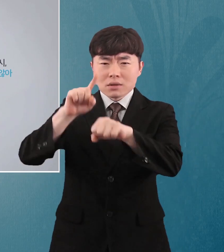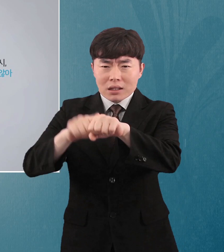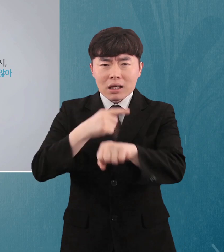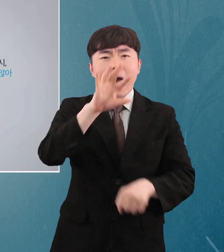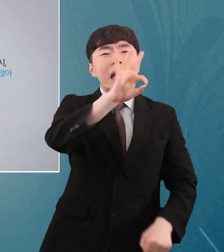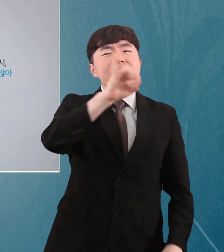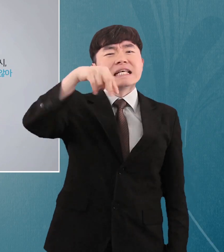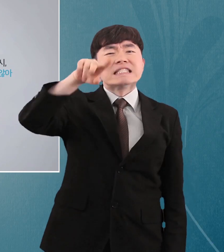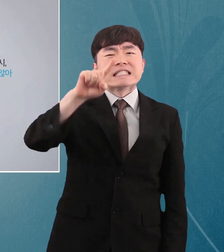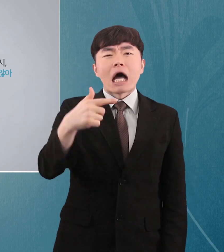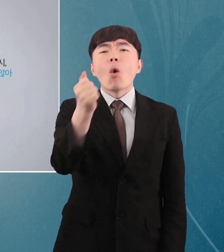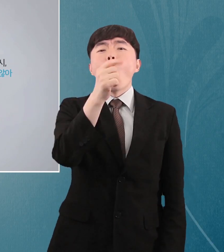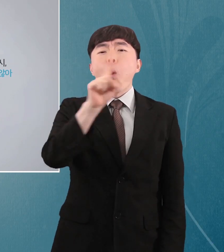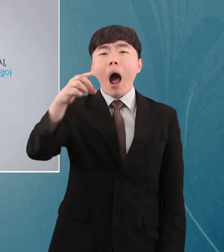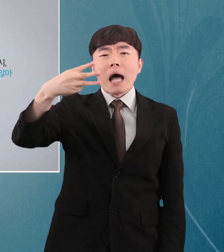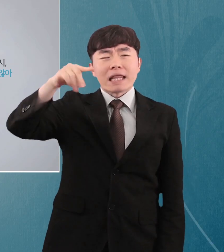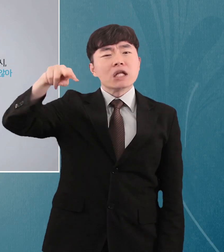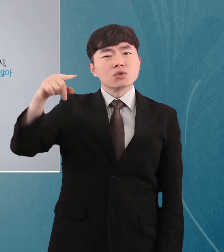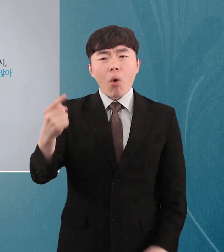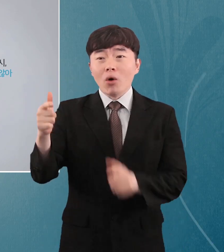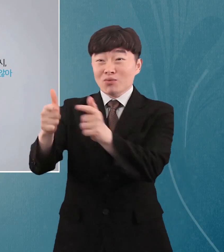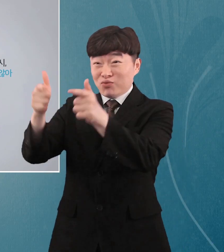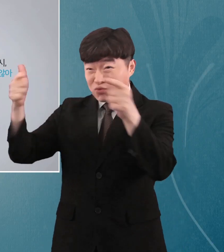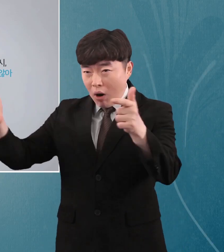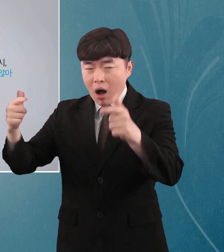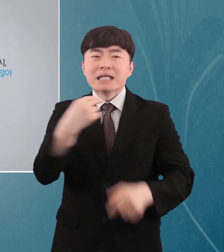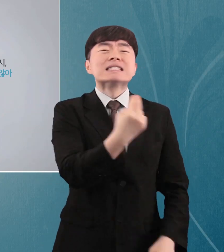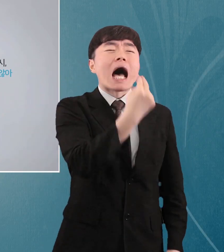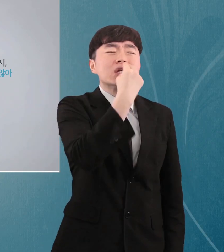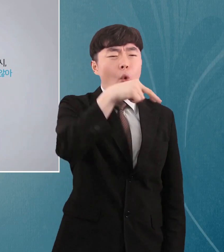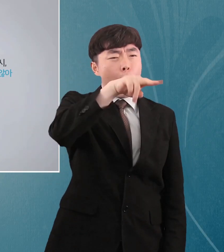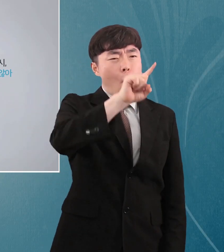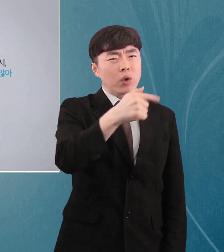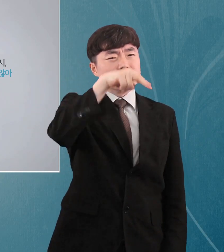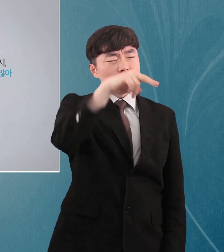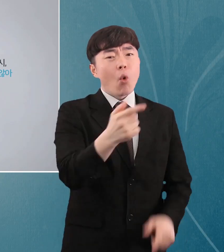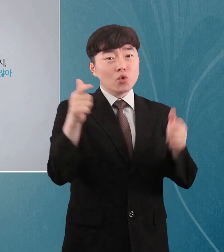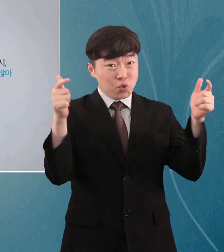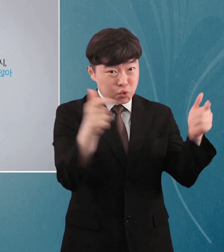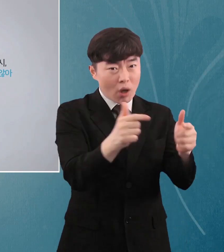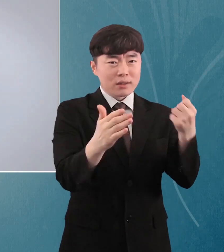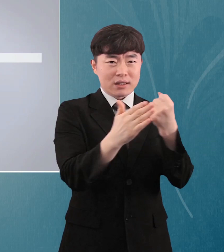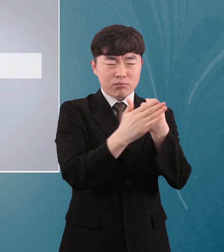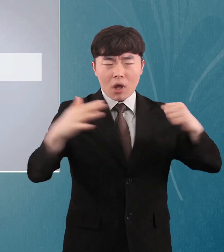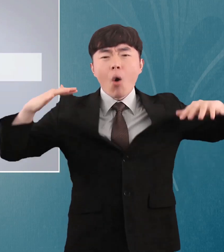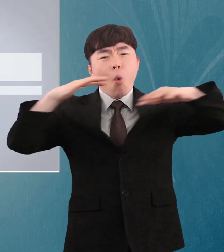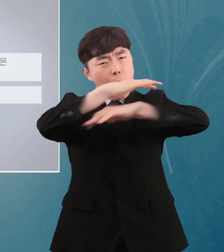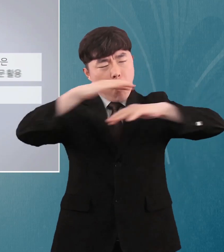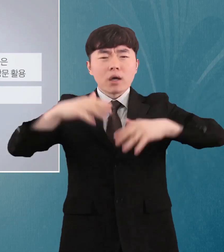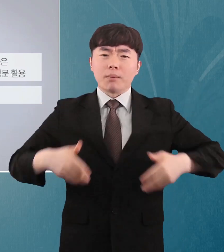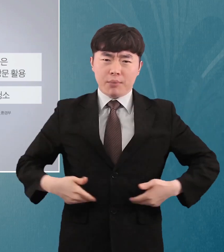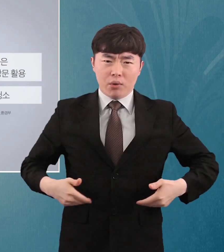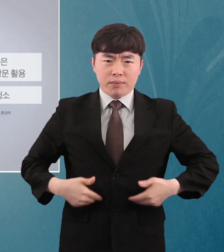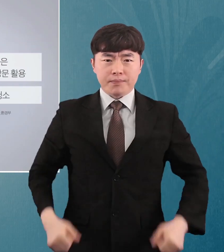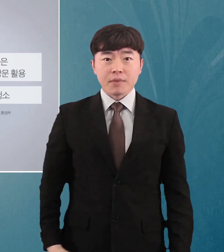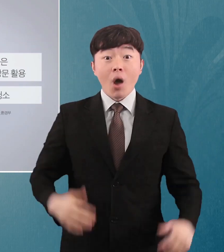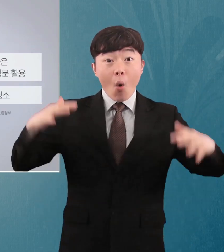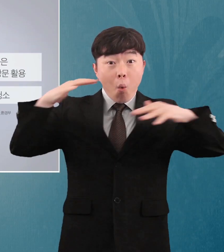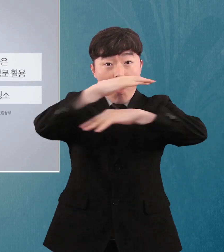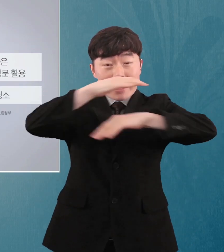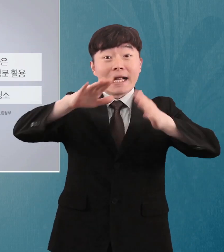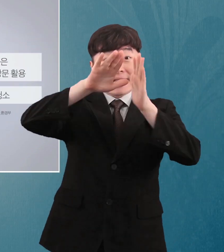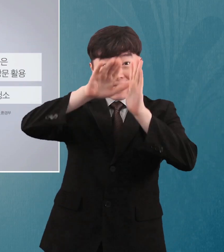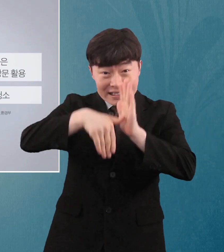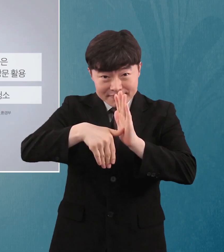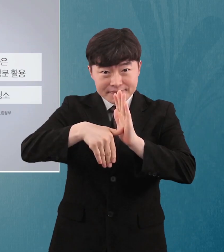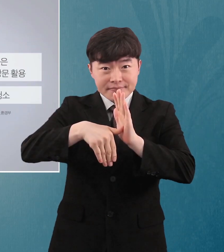이산화탄소가 축적되고 산소가 부족해져 공기가 탁해짐으로 최소한의 환기는 필요합니다. 환기 시에는 가급적